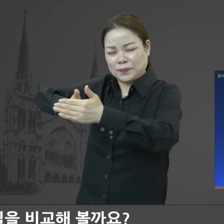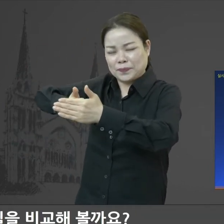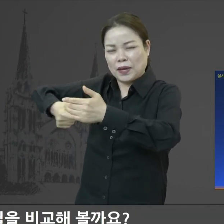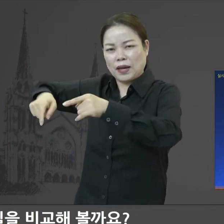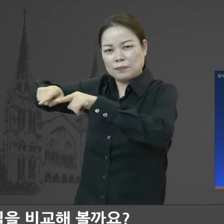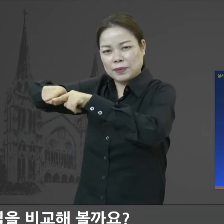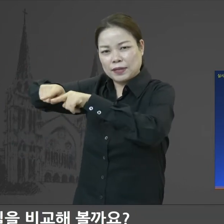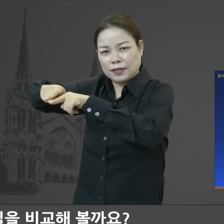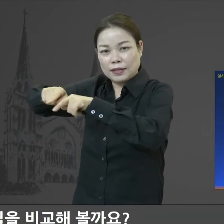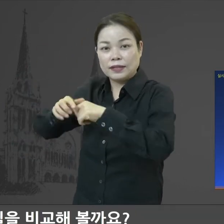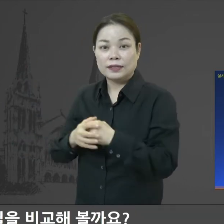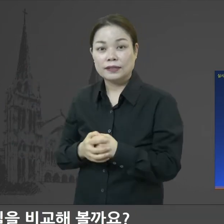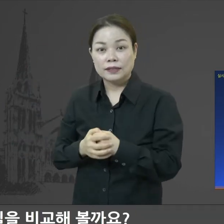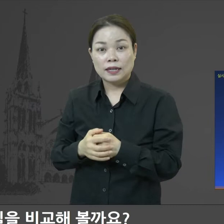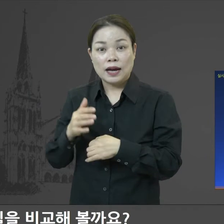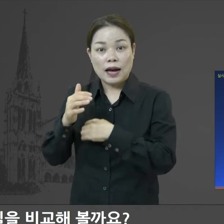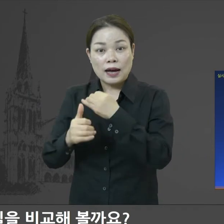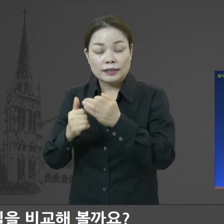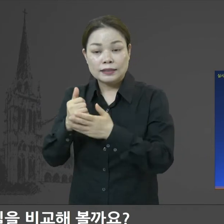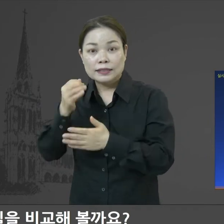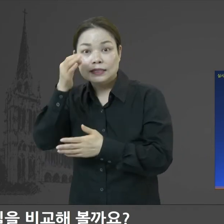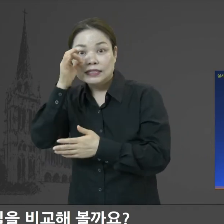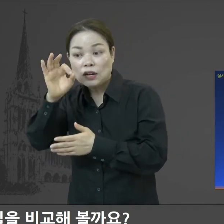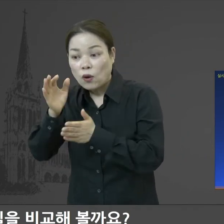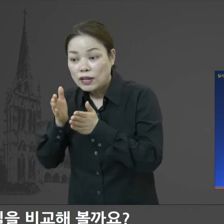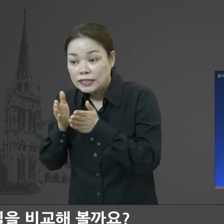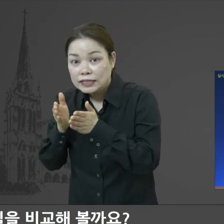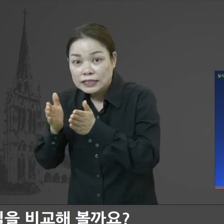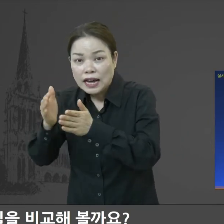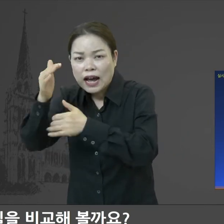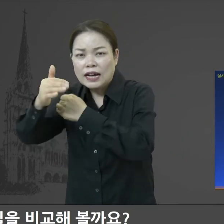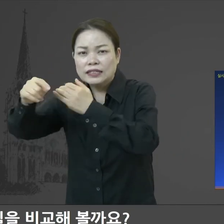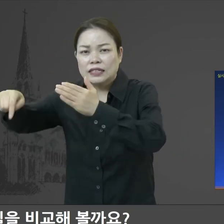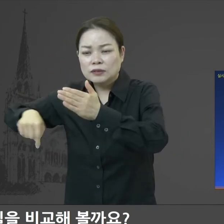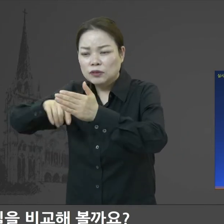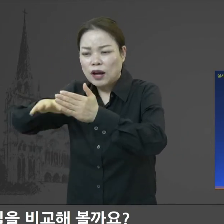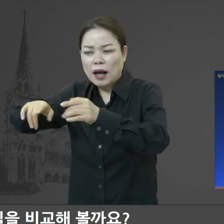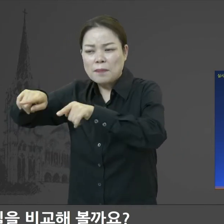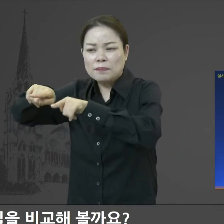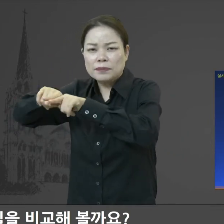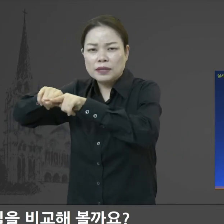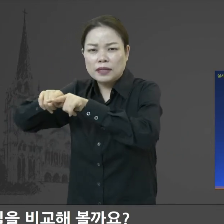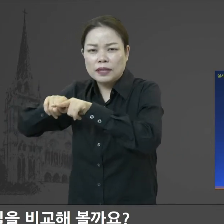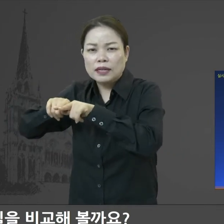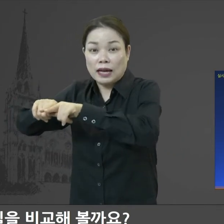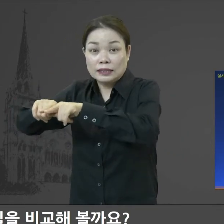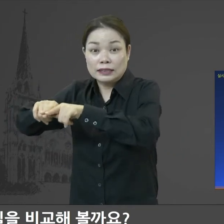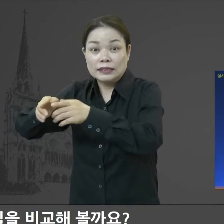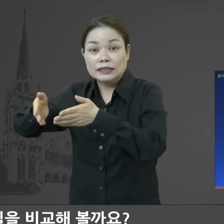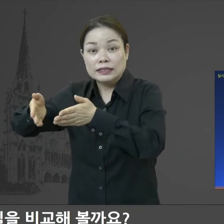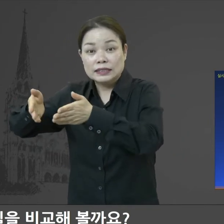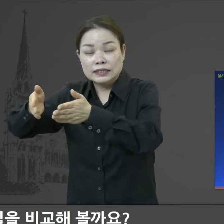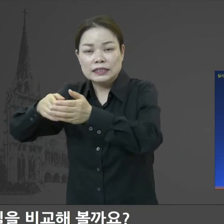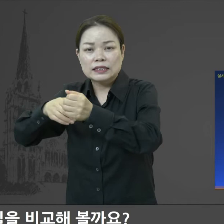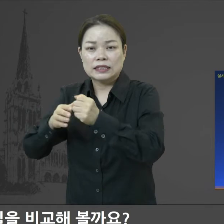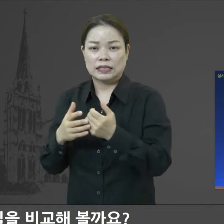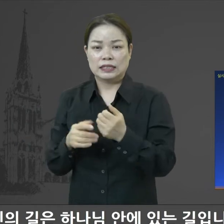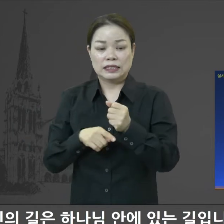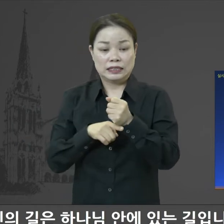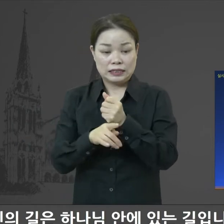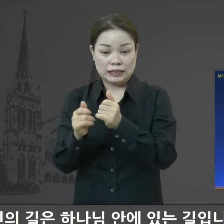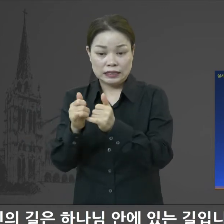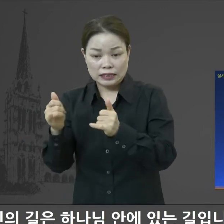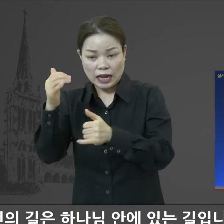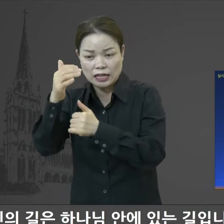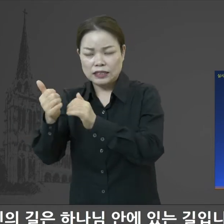길, 하나님이 인정하는 길이고 하나님 안에서 진행되는 길입니다. 이 의인은